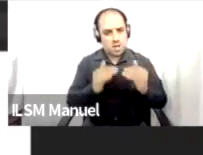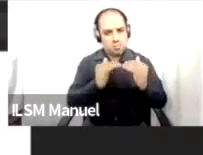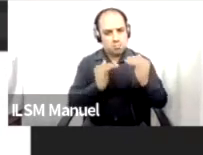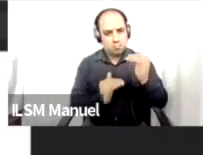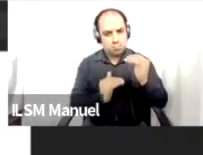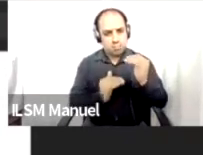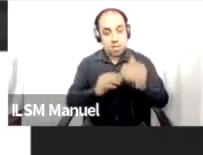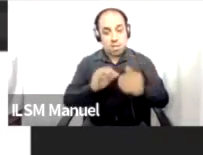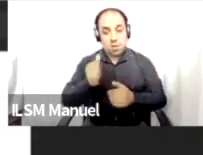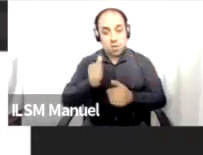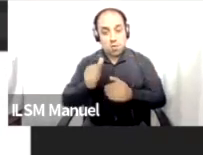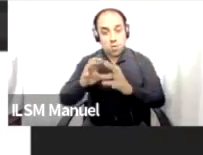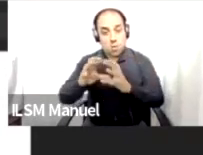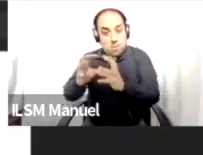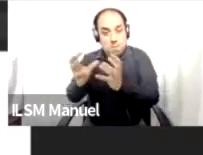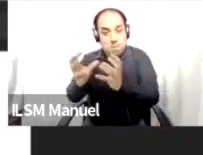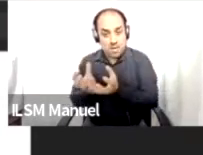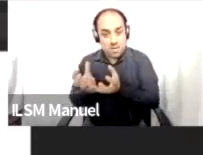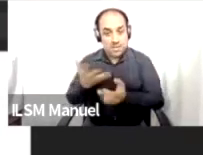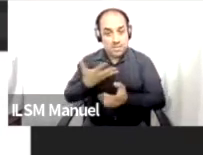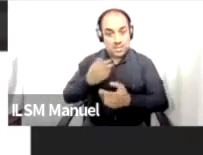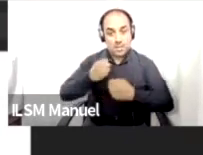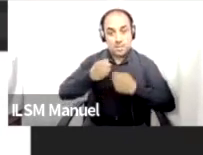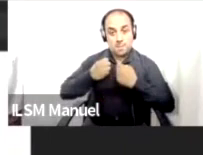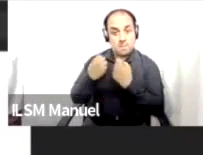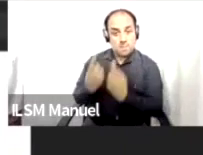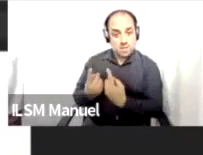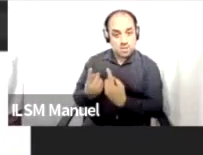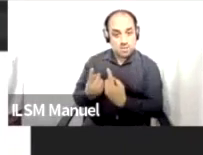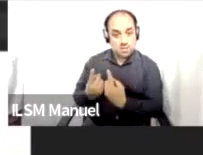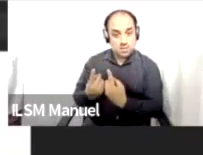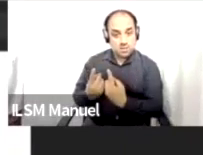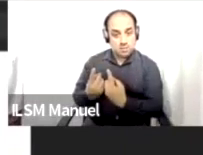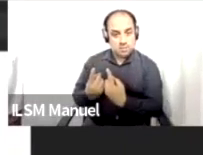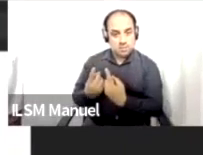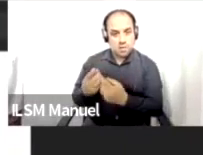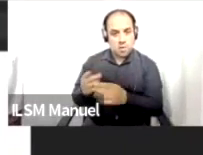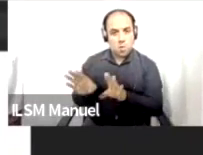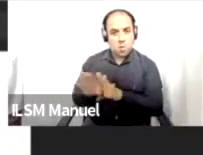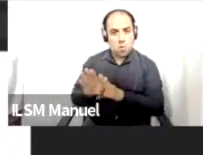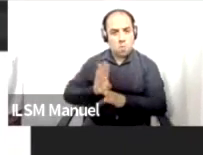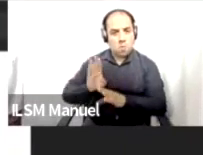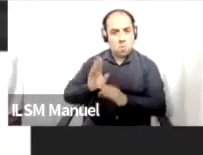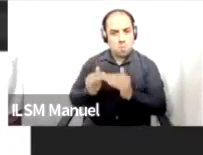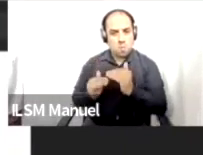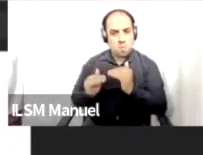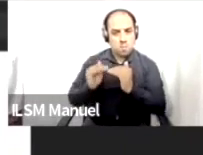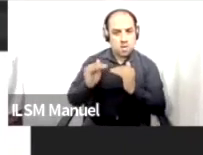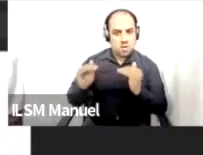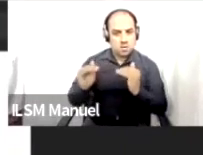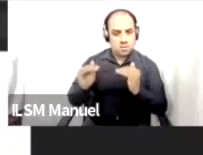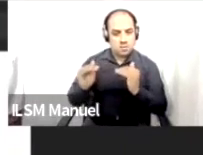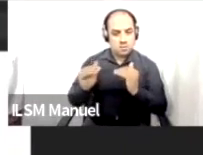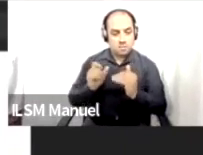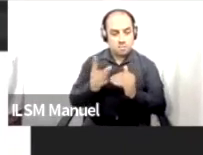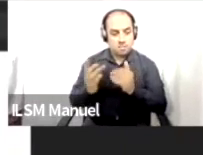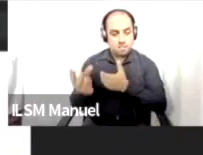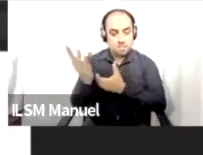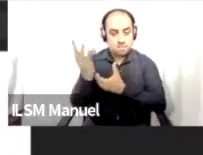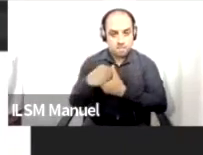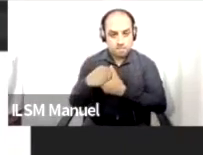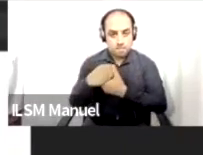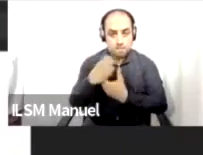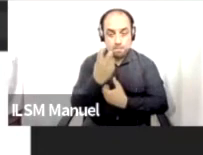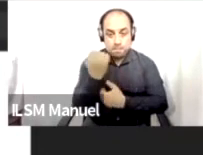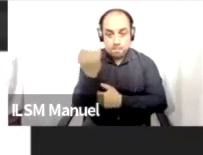global, con el éxito casi casi sinónimo de igualdad, y ahí le sumaría el de la inclusión, porque esas son